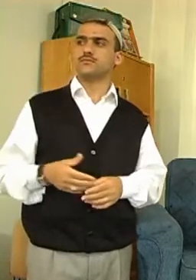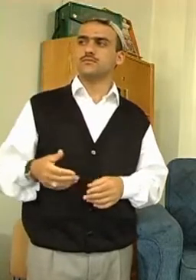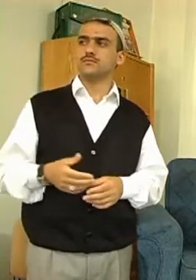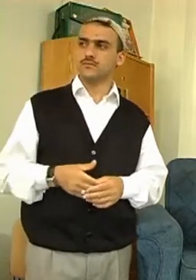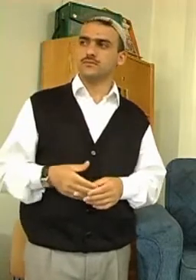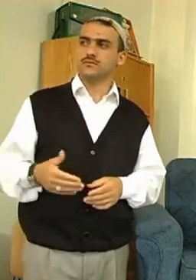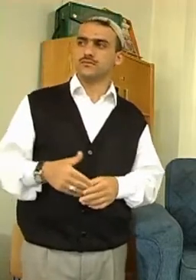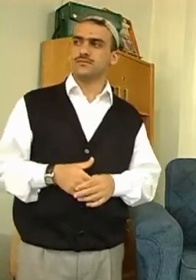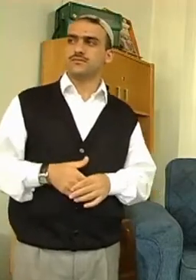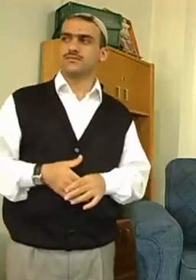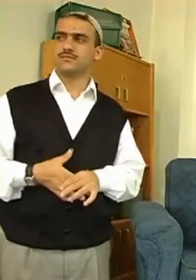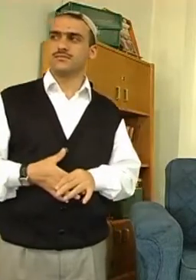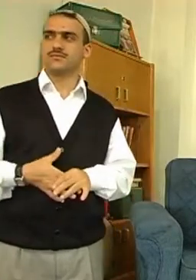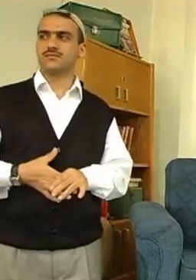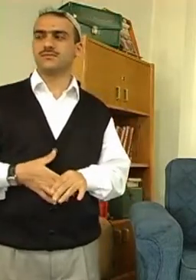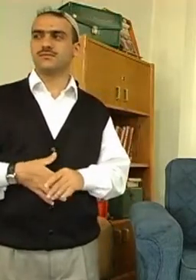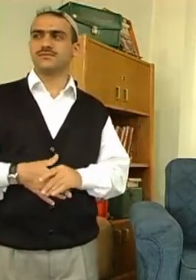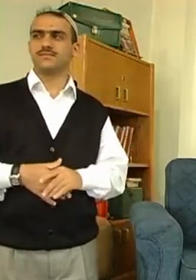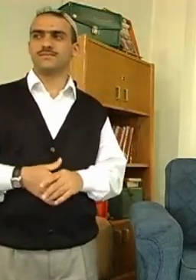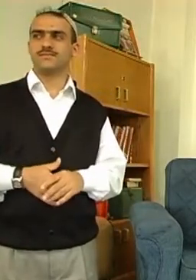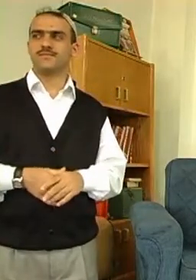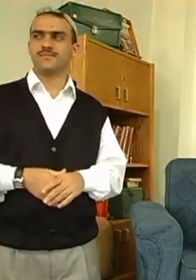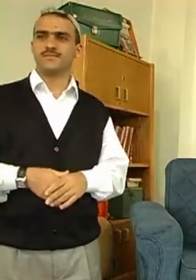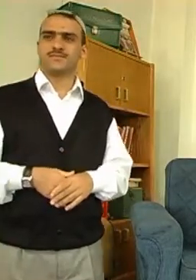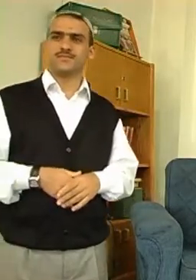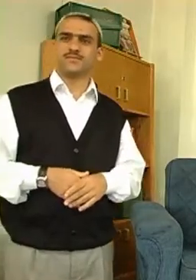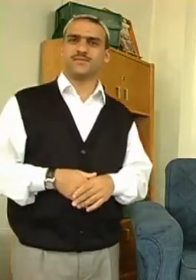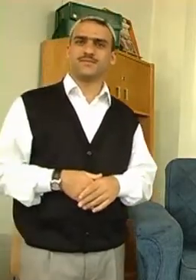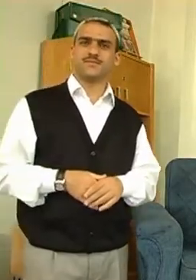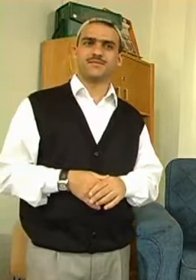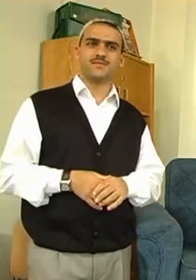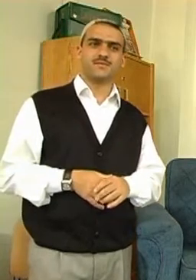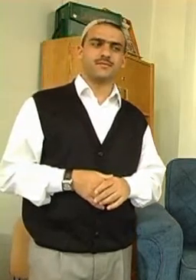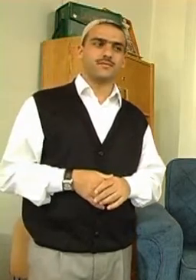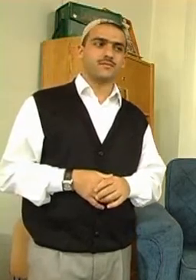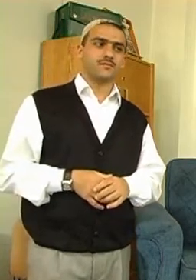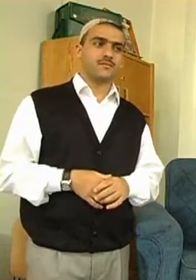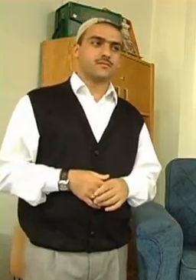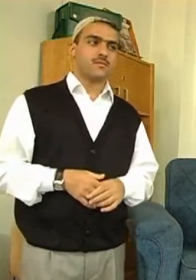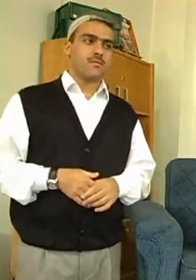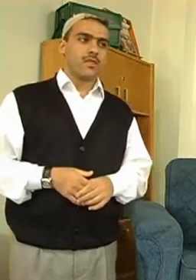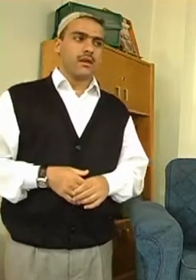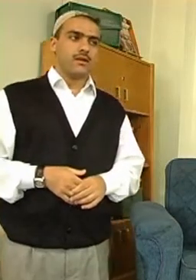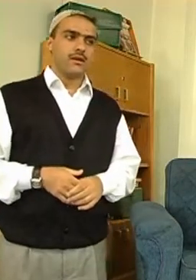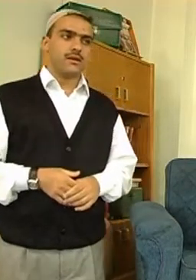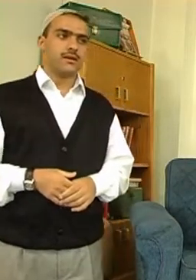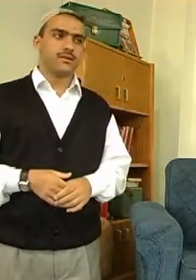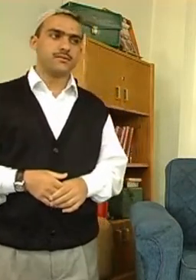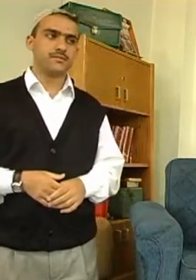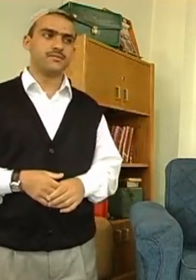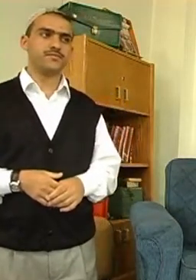ve nazenin bir mucize-i kudretidir ki... Kudret mucizesidir ki... İnsanı bütün